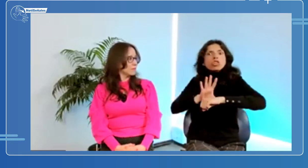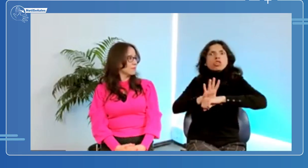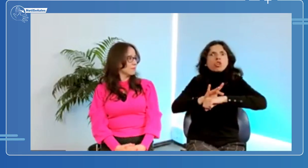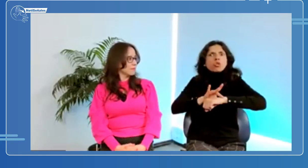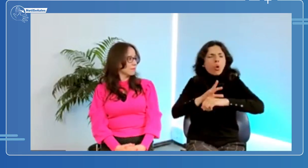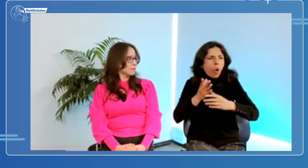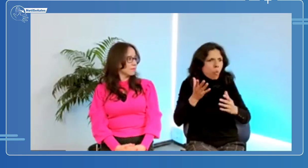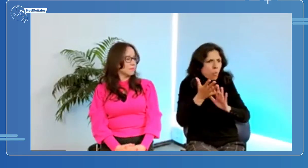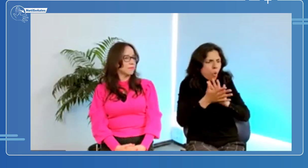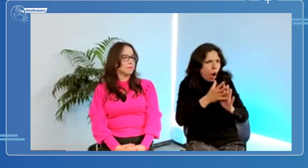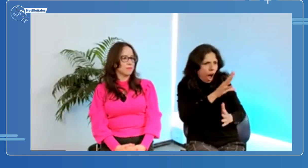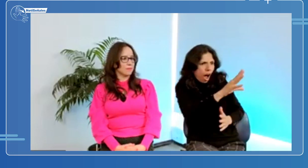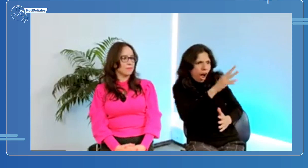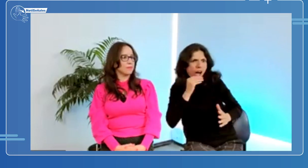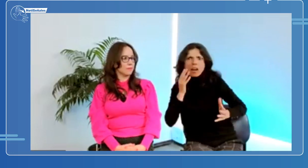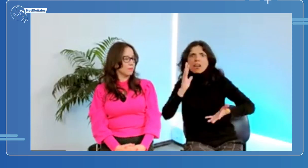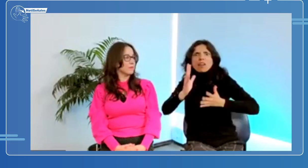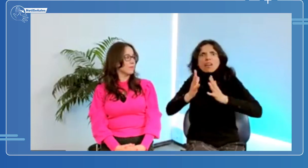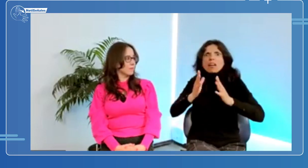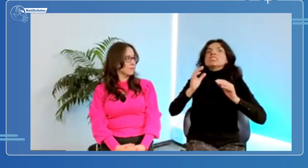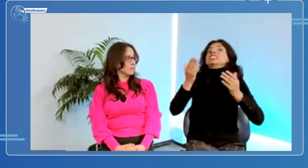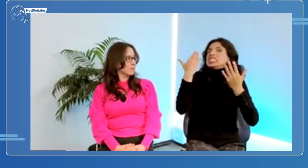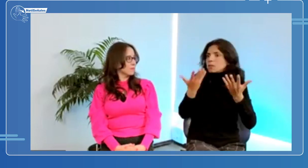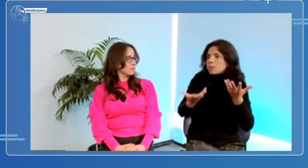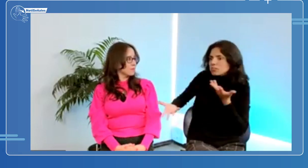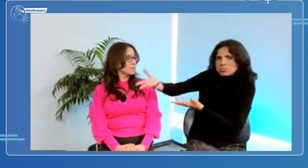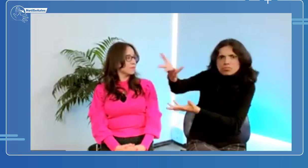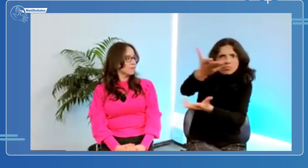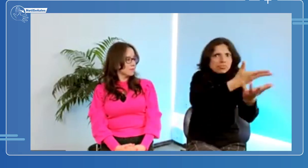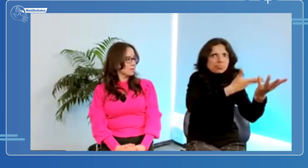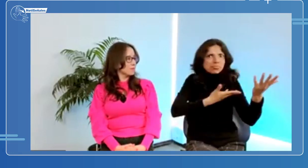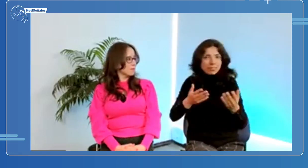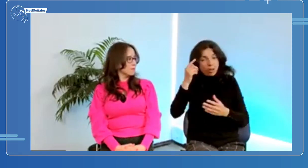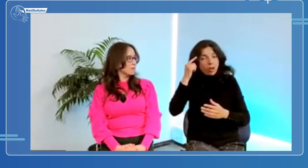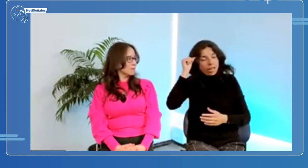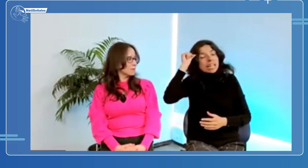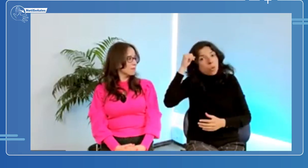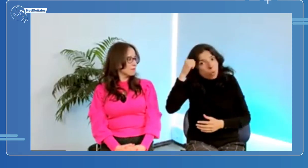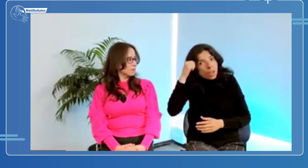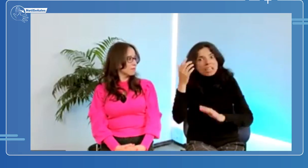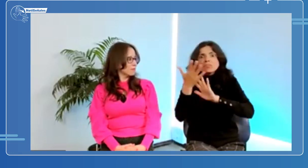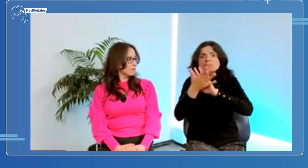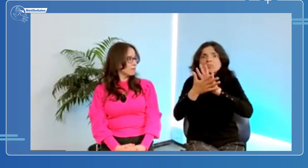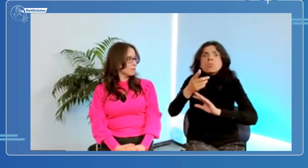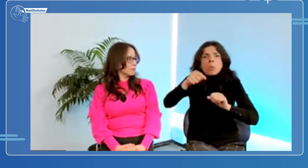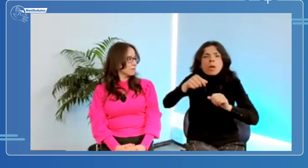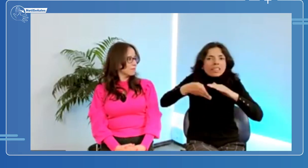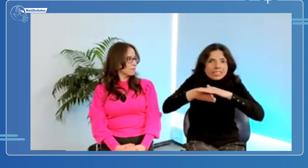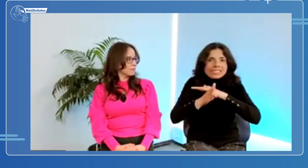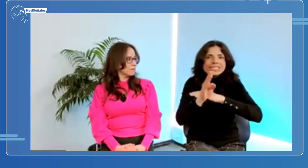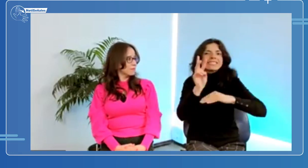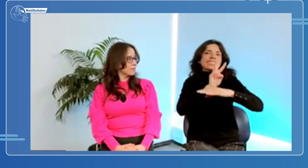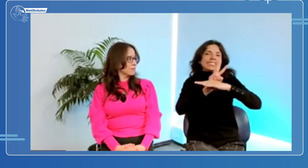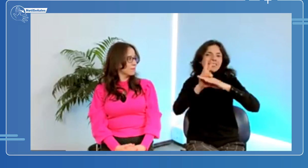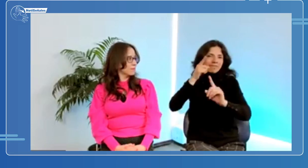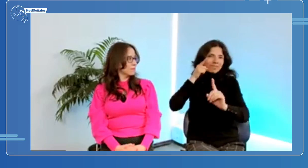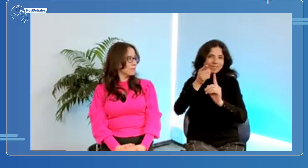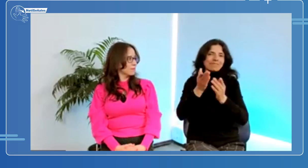algunos profesionales, médicos y demás que hasta pueden tener acceso a estas señas y es muy útil que la puedan aprender.